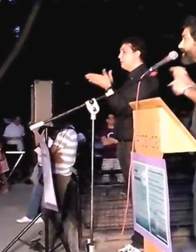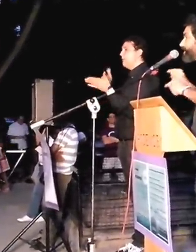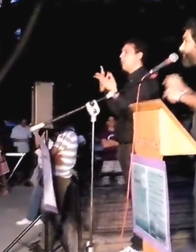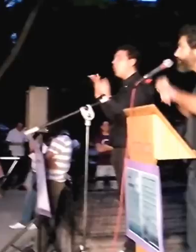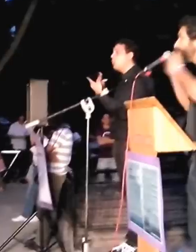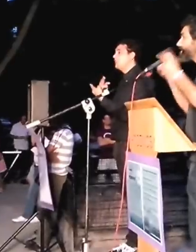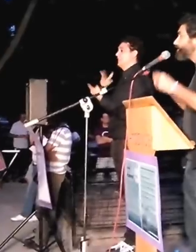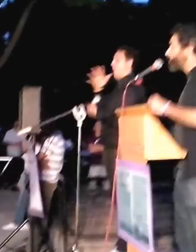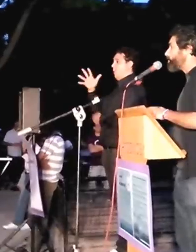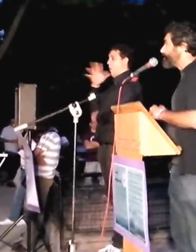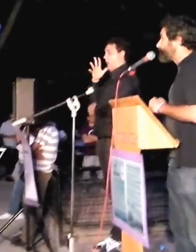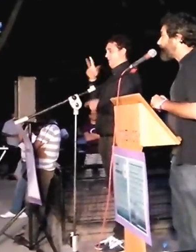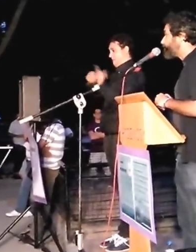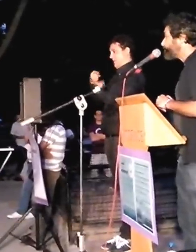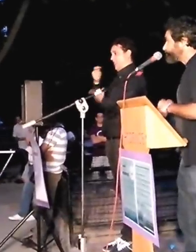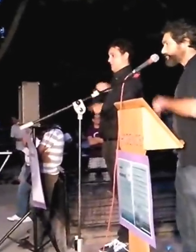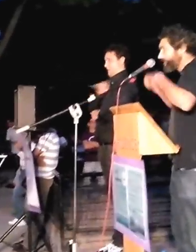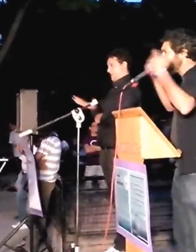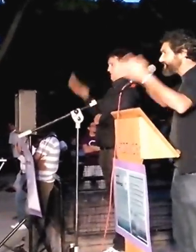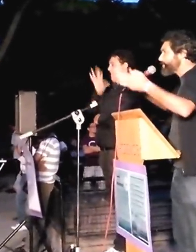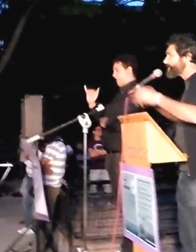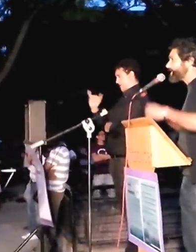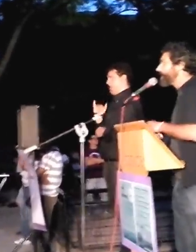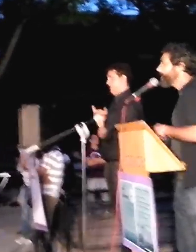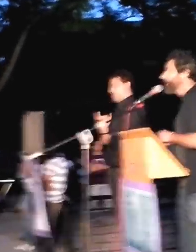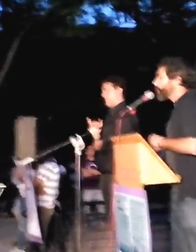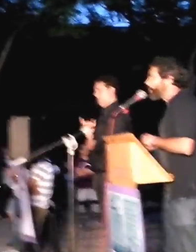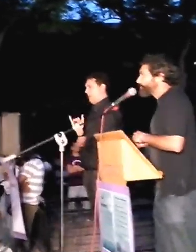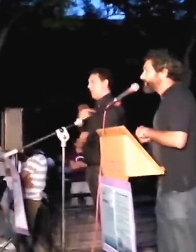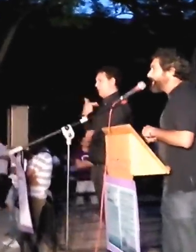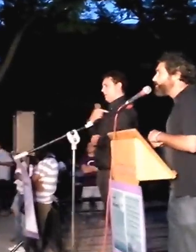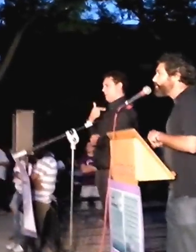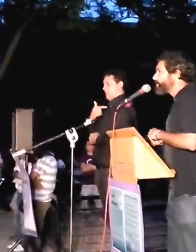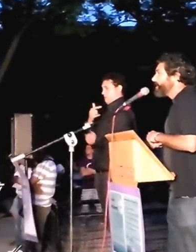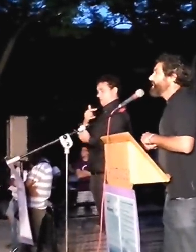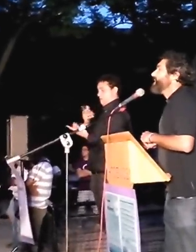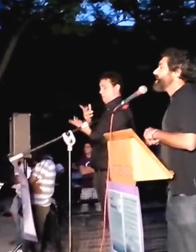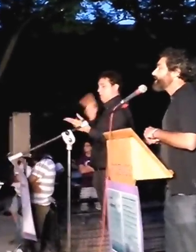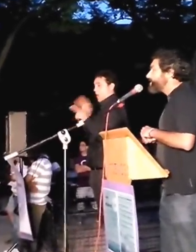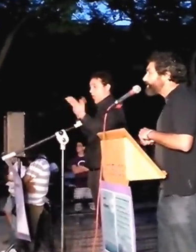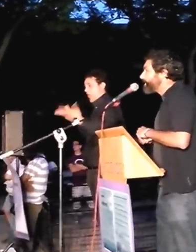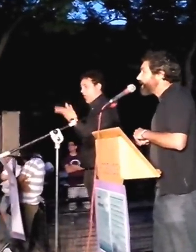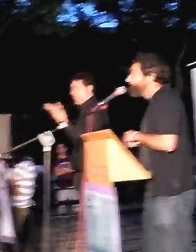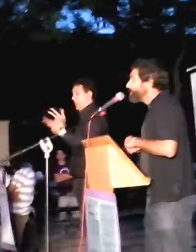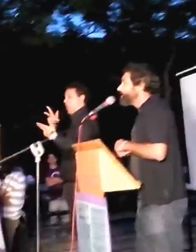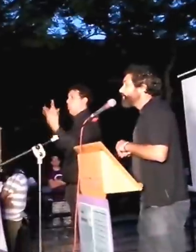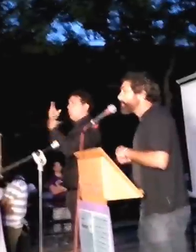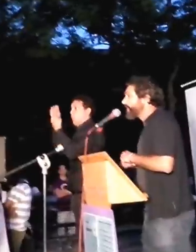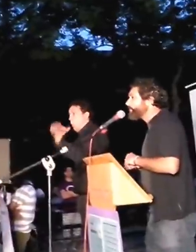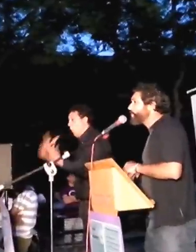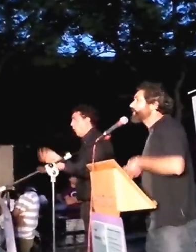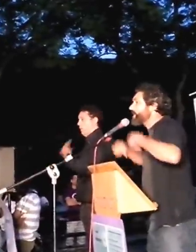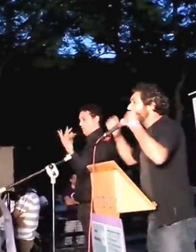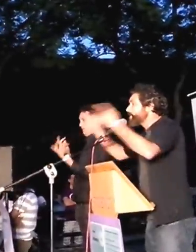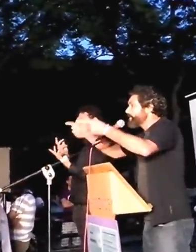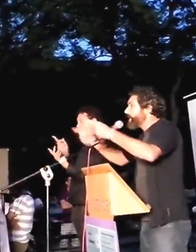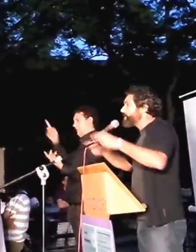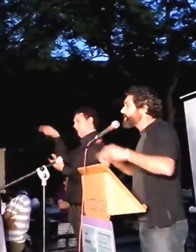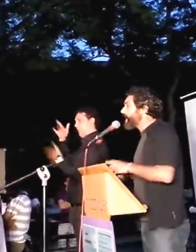de agua de familias en todo el estado. Llámese cortes de luz, etcétera. Por